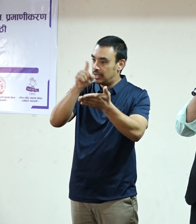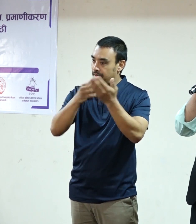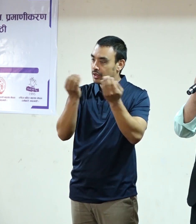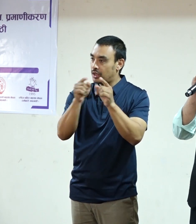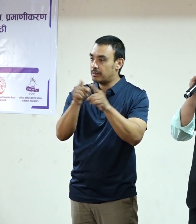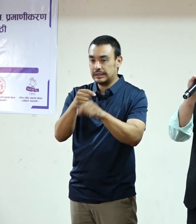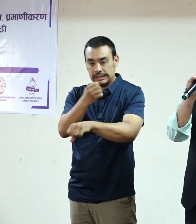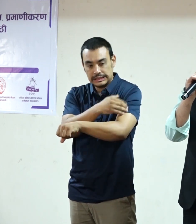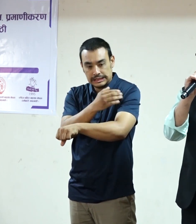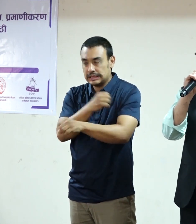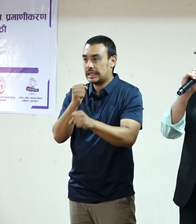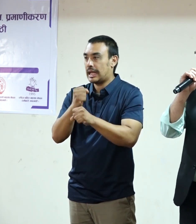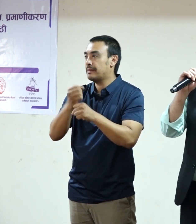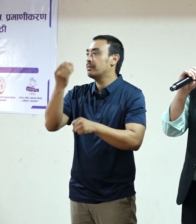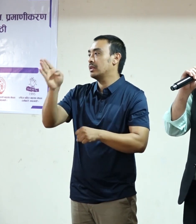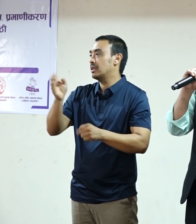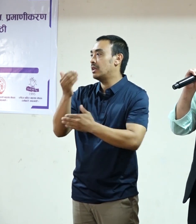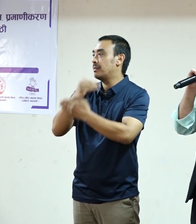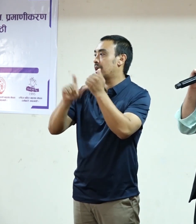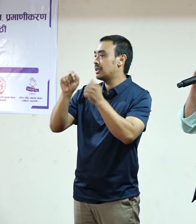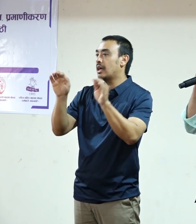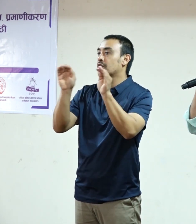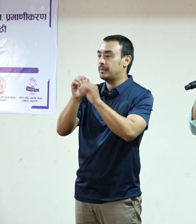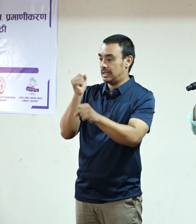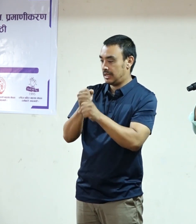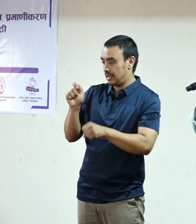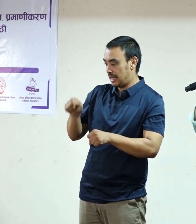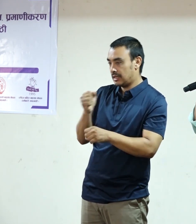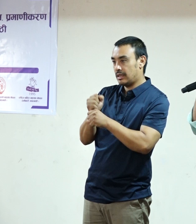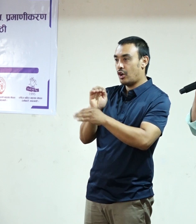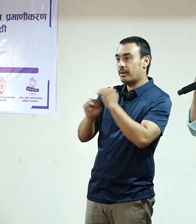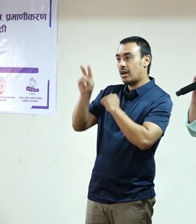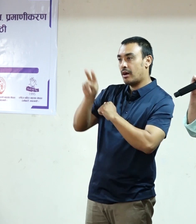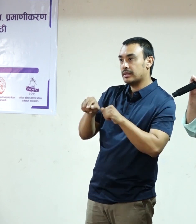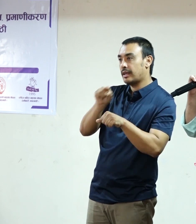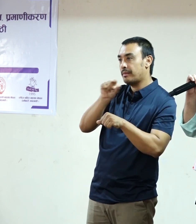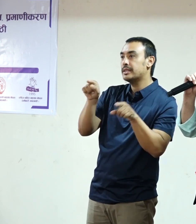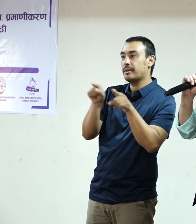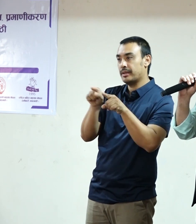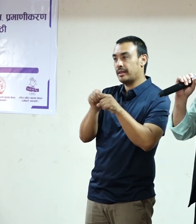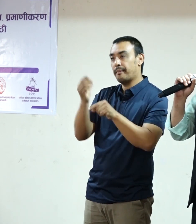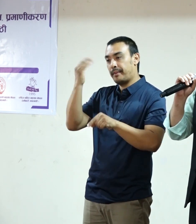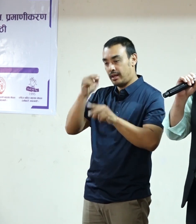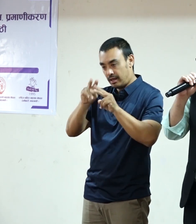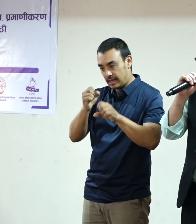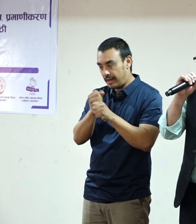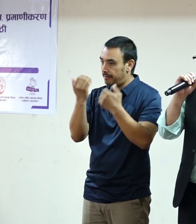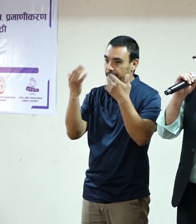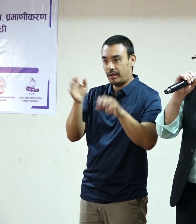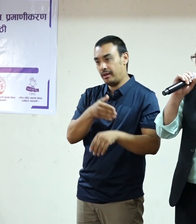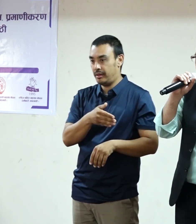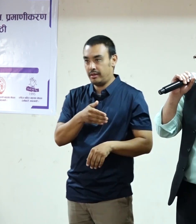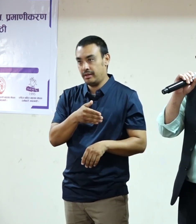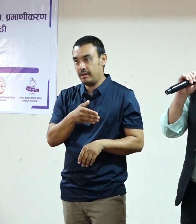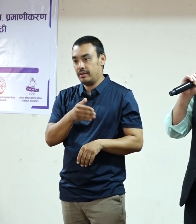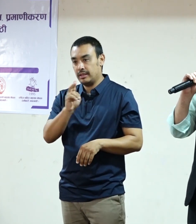पनि झकझकाउने काम गर्छौँ। अपाङ्गता सम्बन्धी कानुनको कार्यान्वयनको अवस्थाको विषयमा चाहिँ पहिला अध्ययन गऱ्यौँ हामीले,